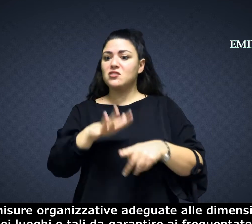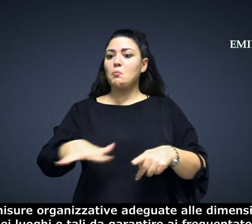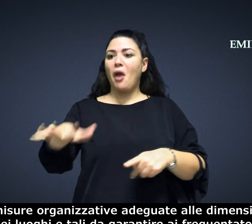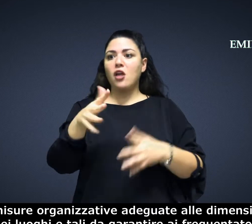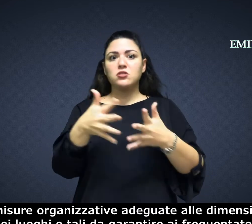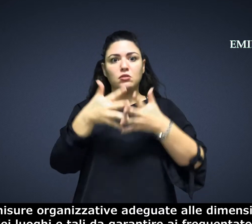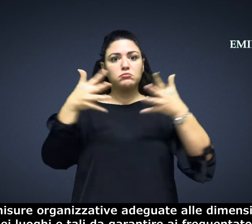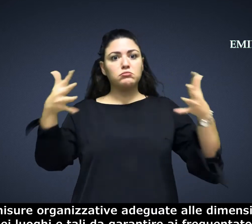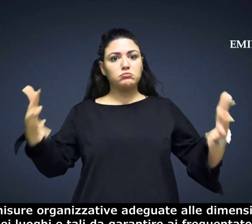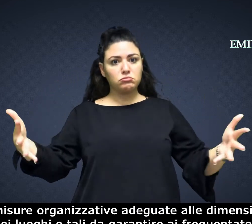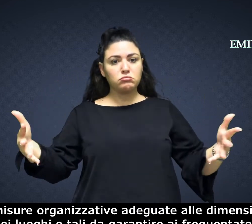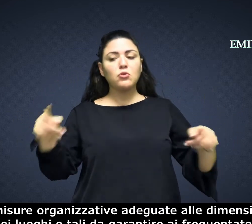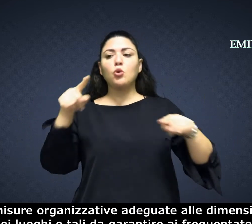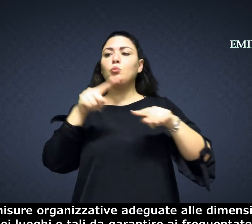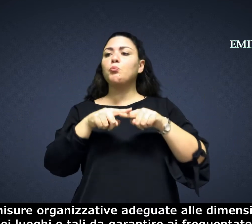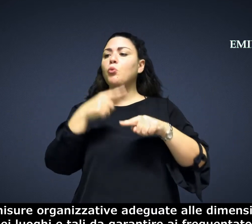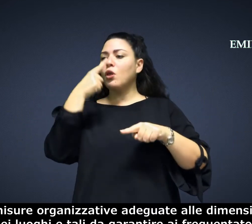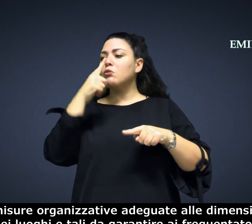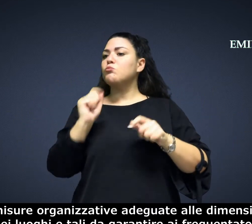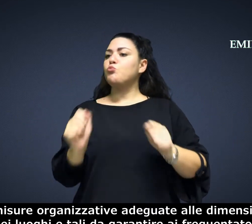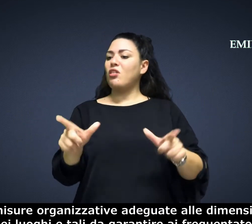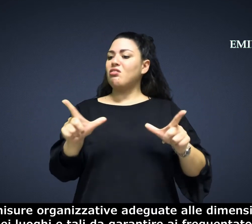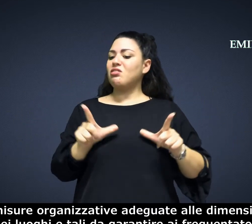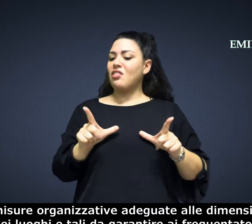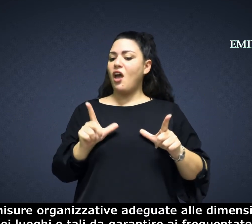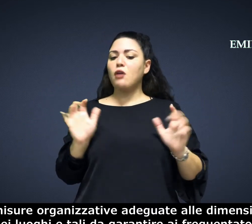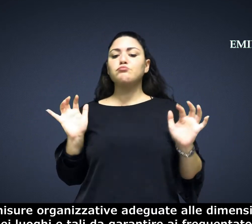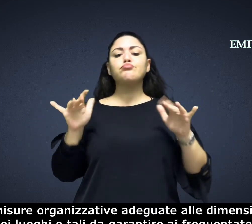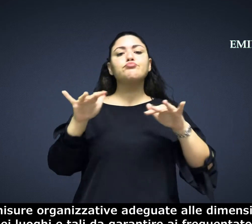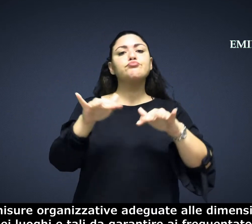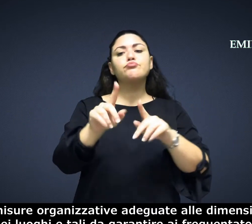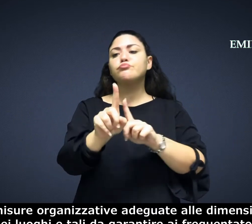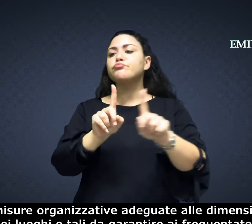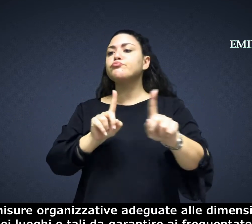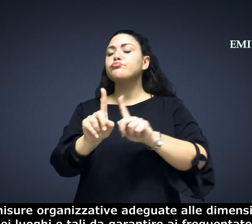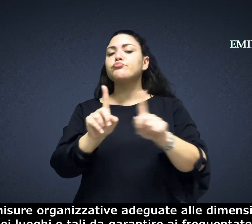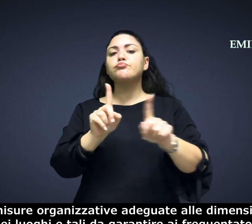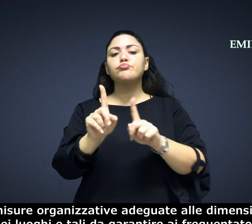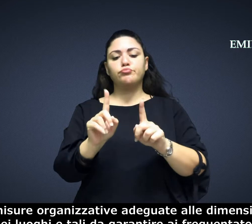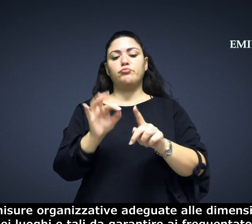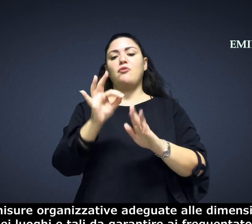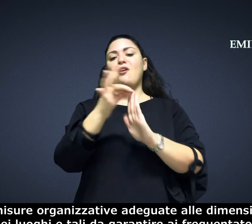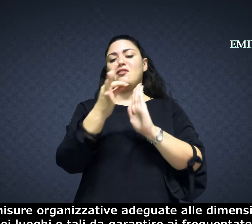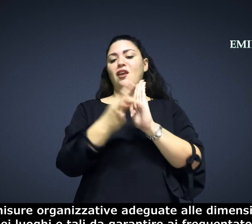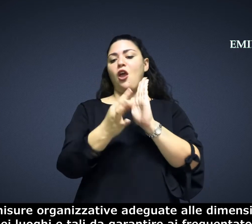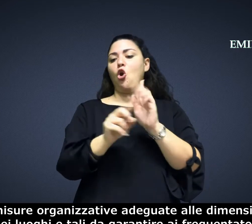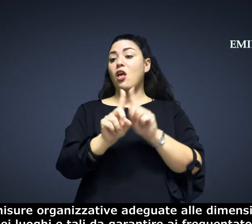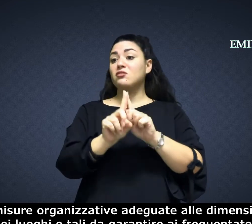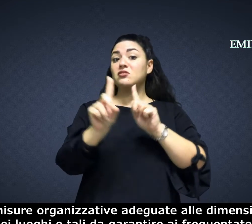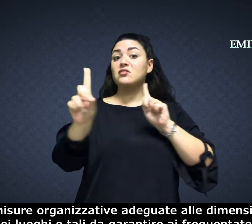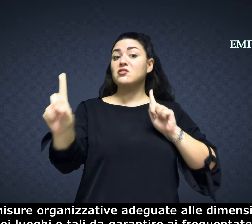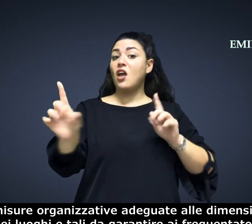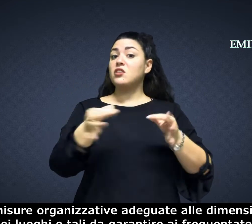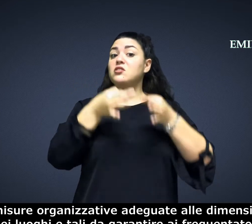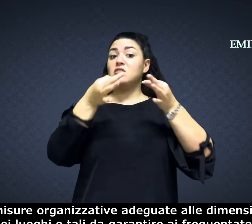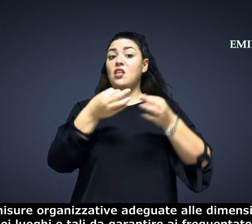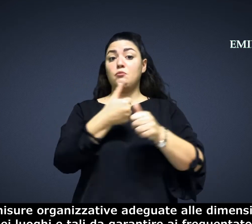garantire ai frequentatori la possibilità di rispettare la distanza interpersonale di almeno un metro. Sono sospesi i convegni,